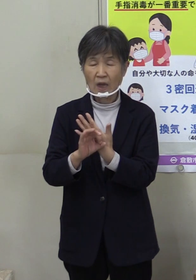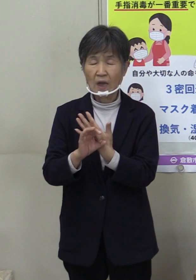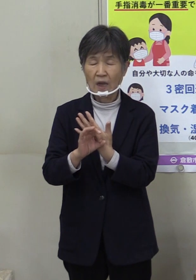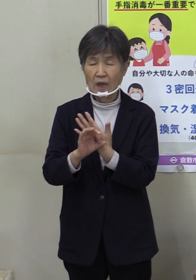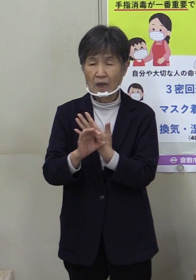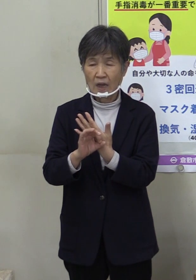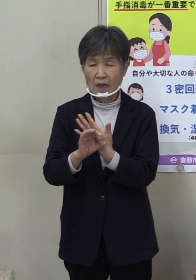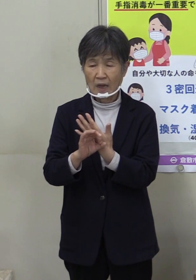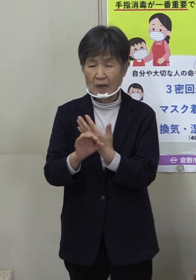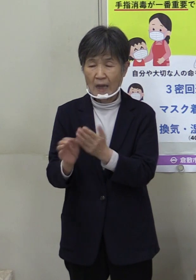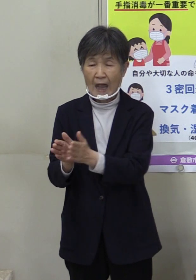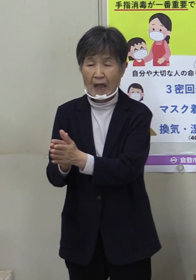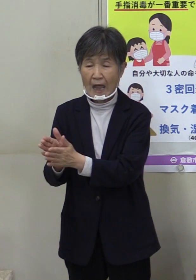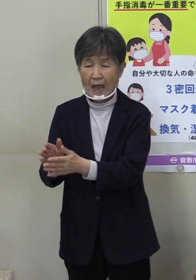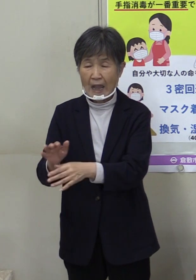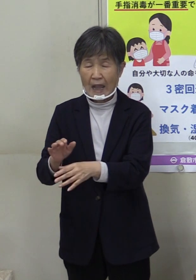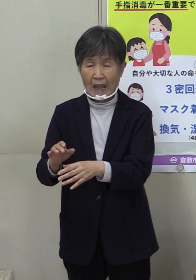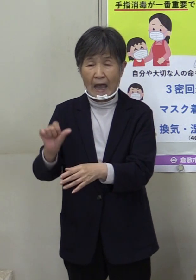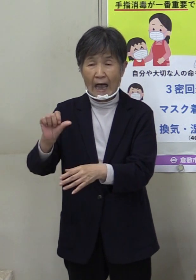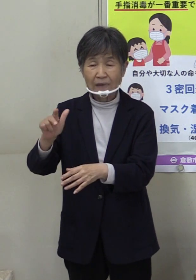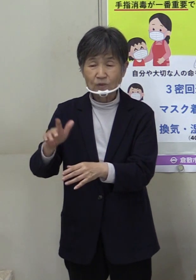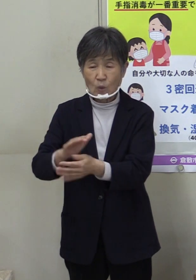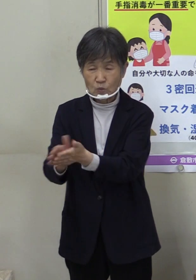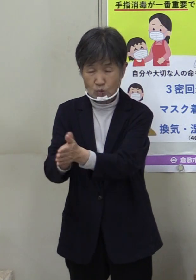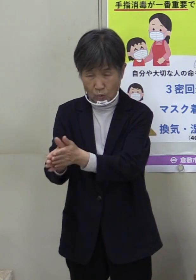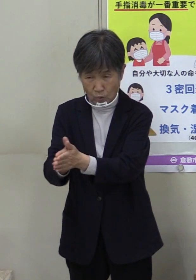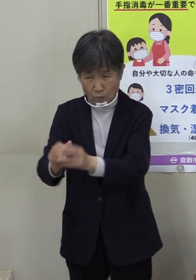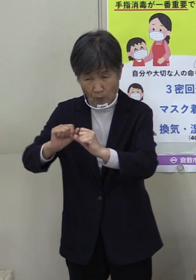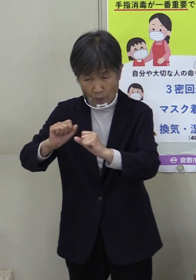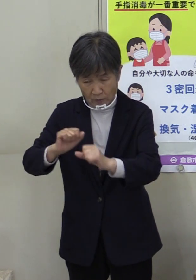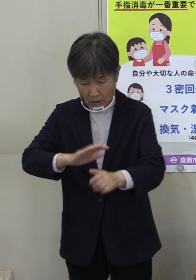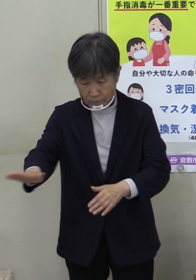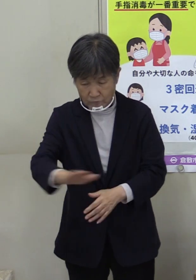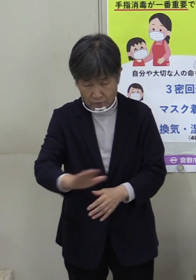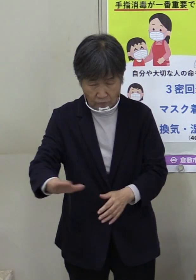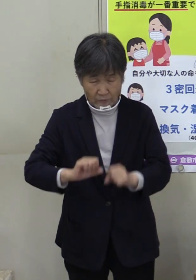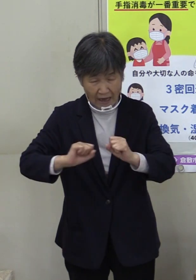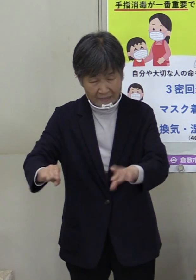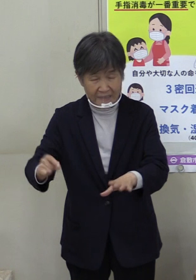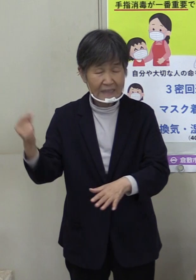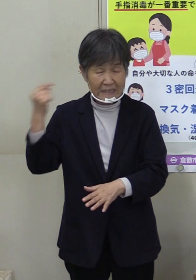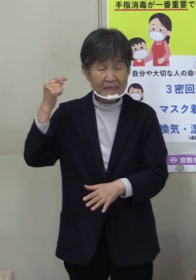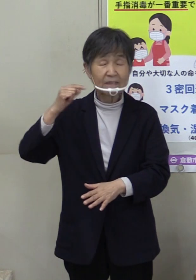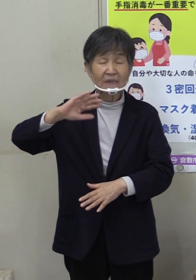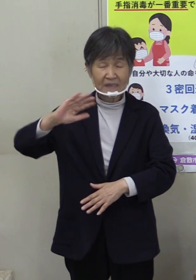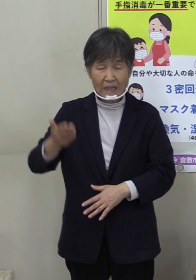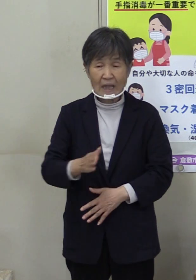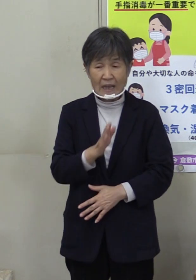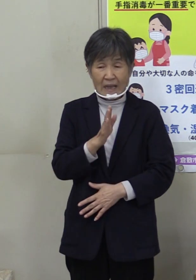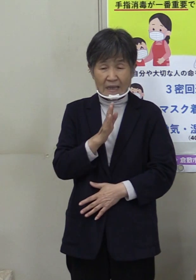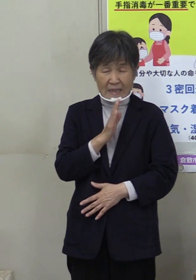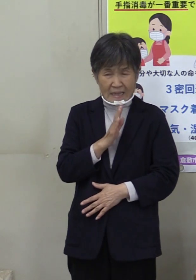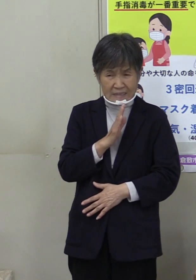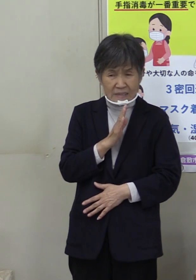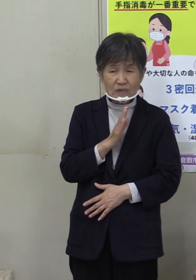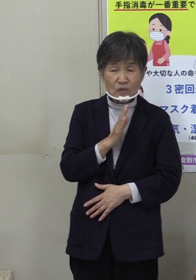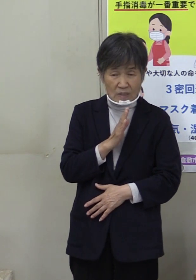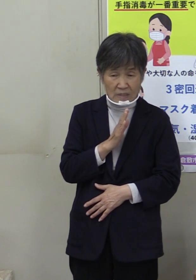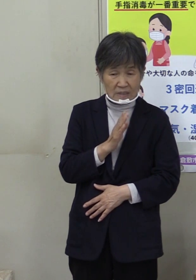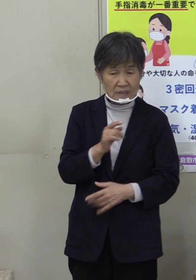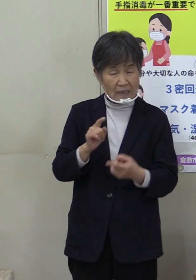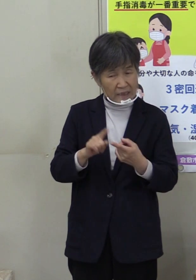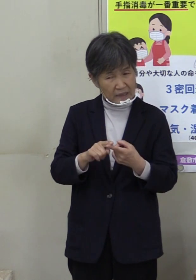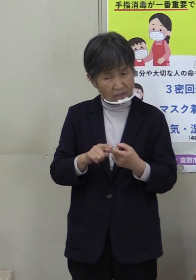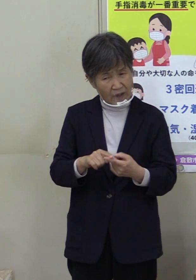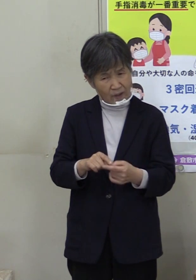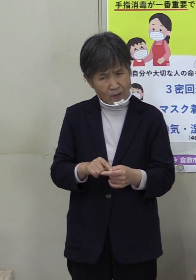まあ、アルコールとかですね、そういうようなことはされてたというふうには聞いてはおりますけれども、現実的にはう